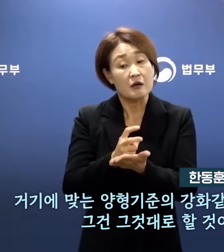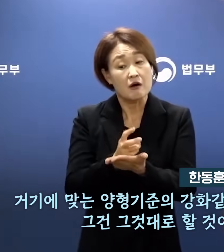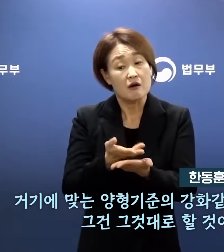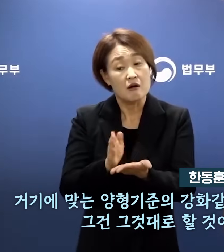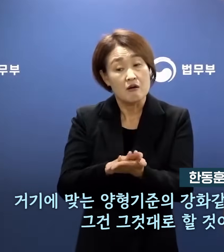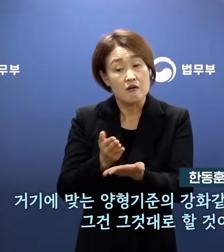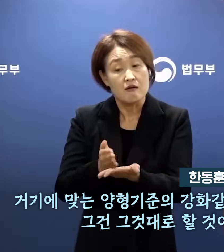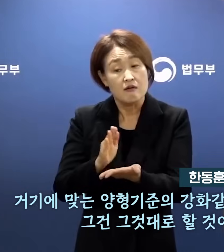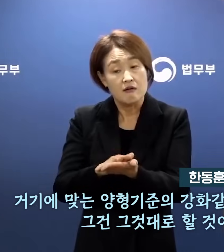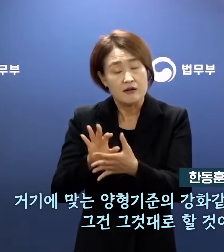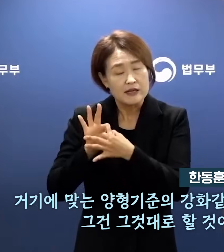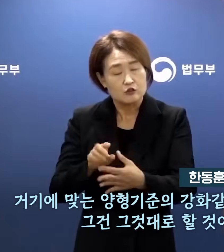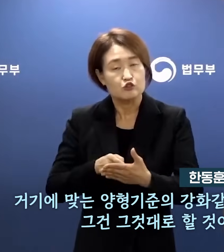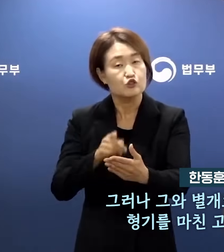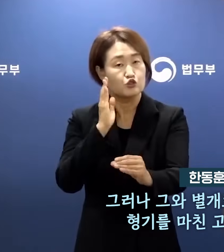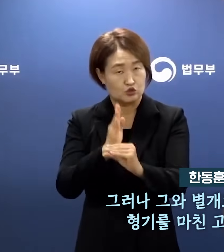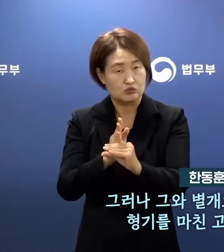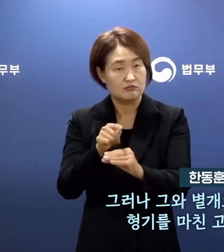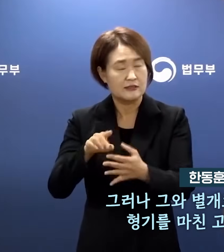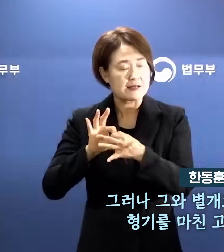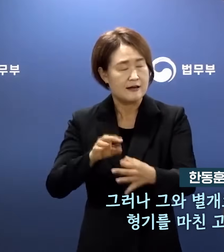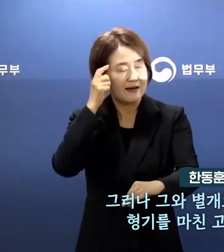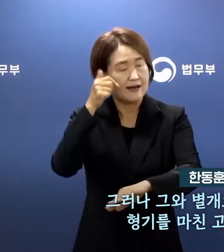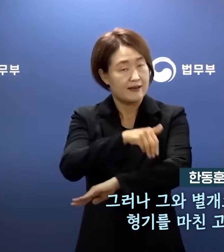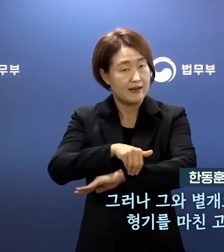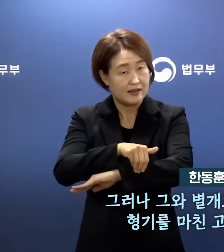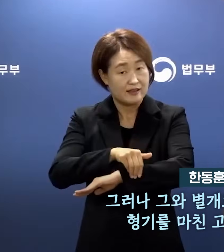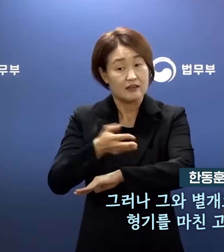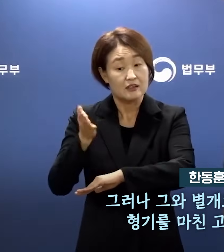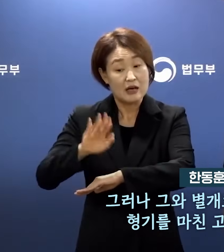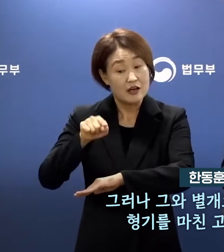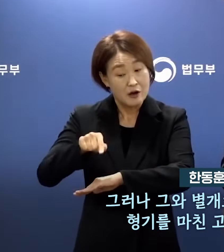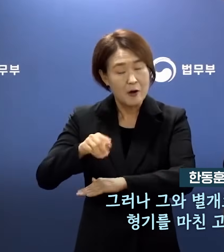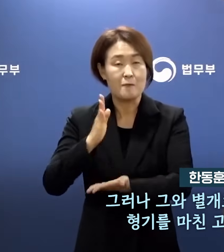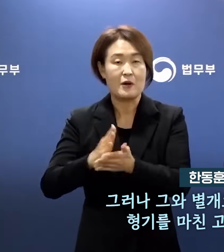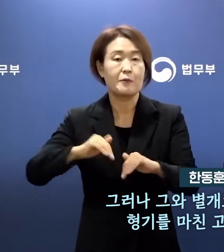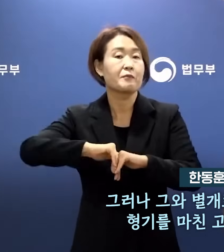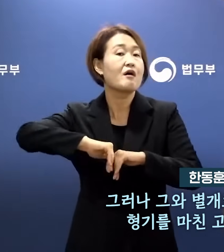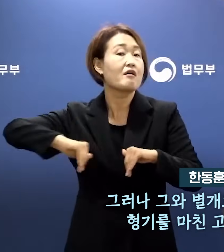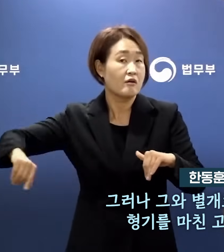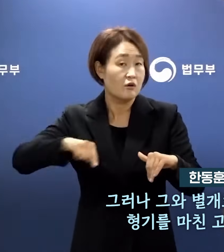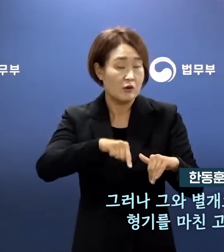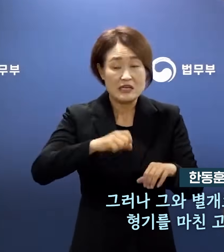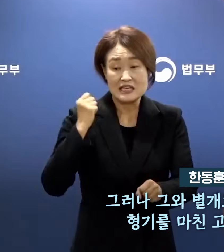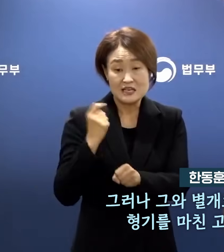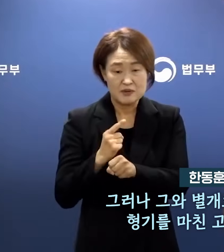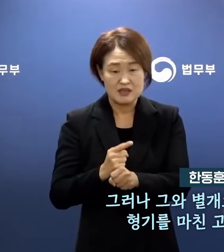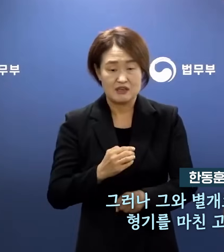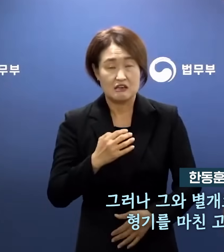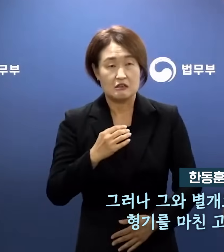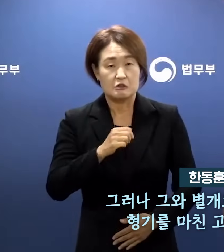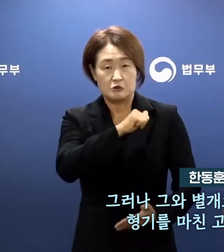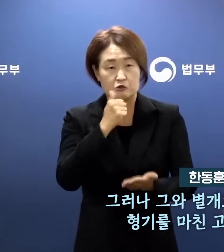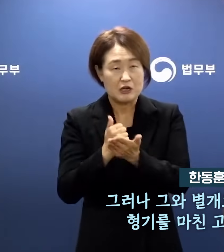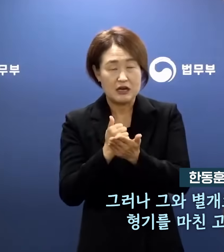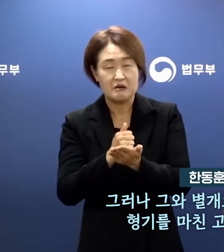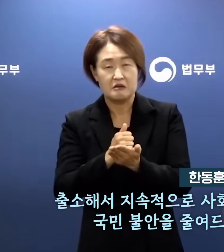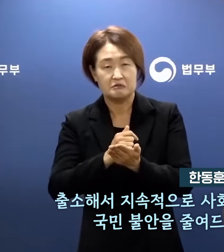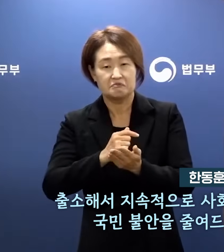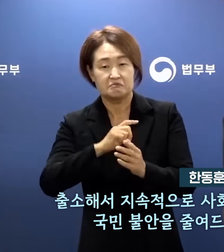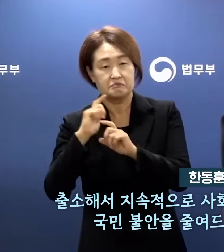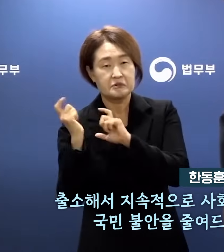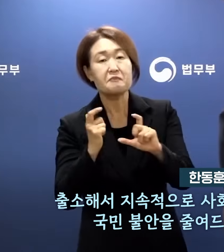그것대로 할 것이라는 말씀 먼저 드립니다. 그러나 그와 별개로 이미 형을 선고받고 형기를 마친 고위험